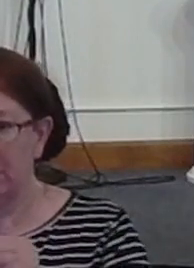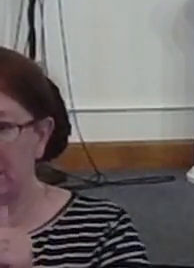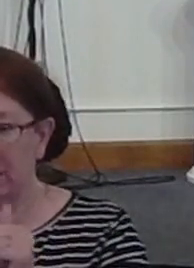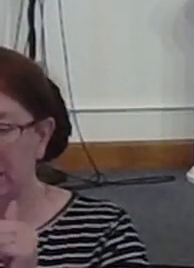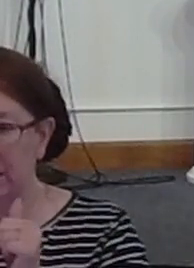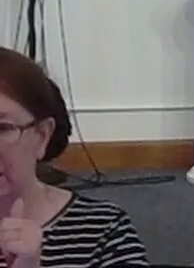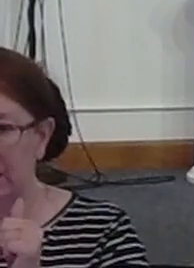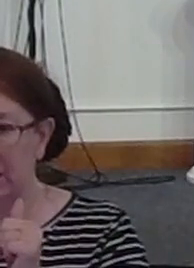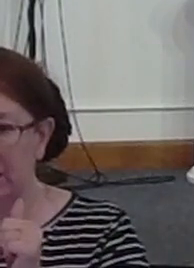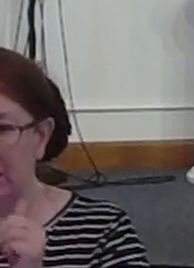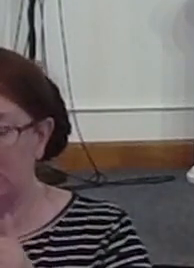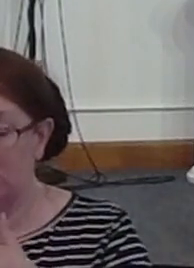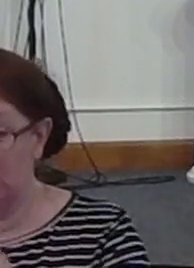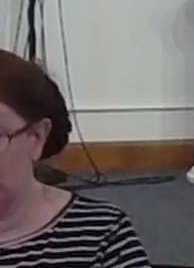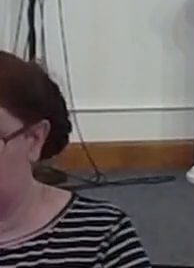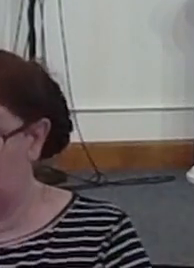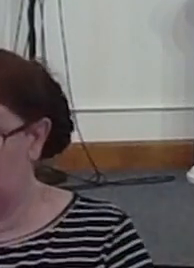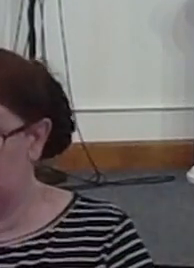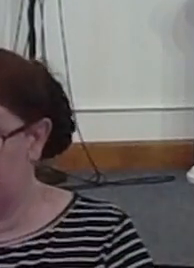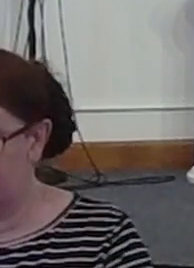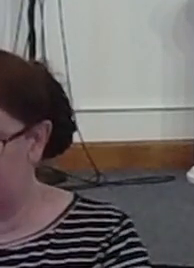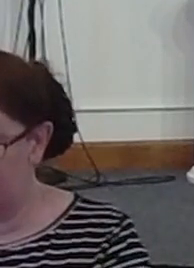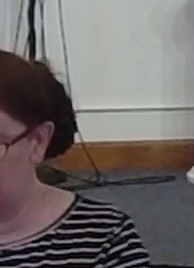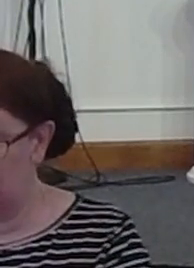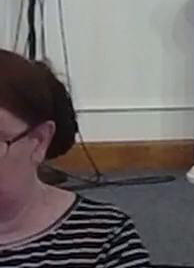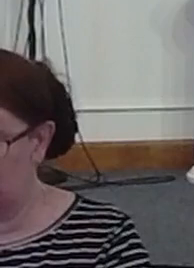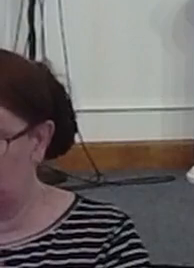estos grandes líderes elegidos fue